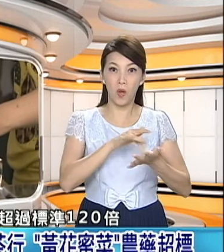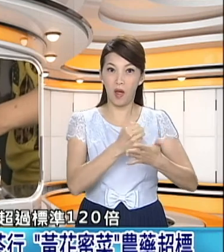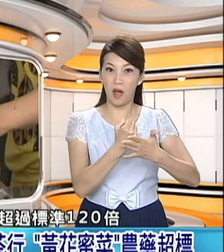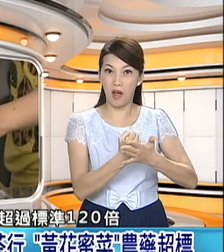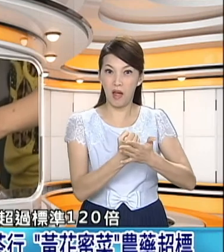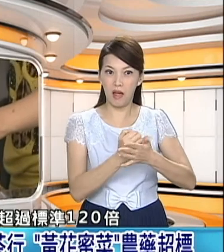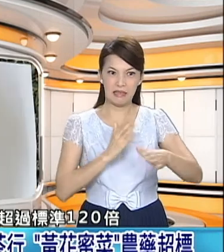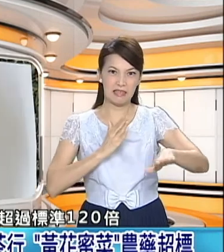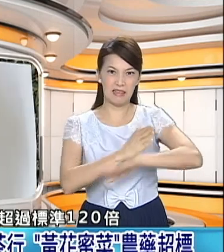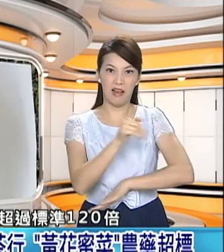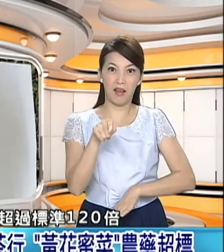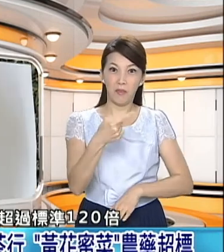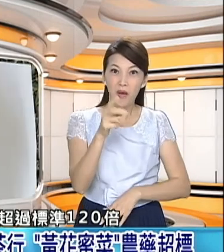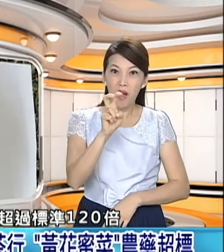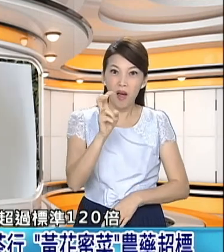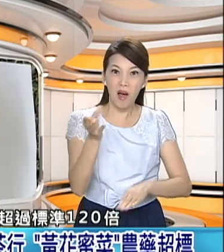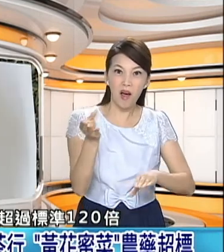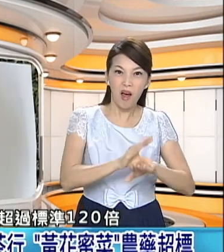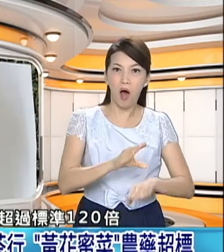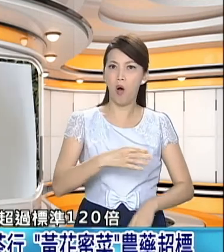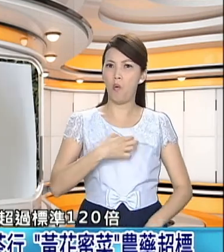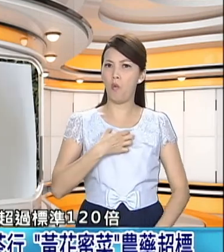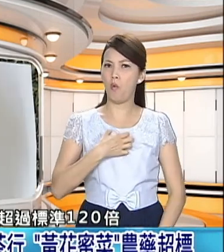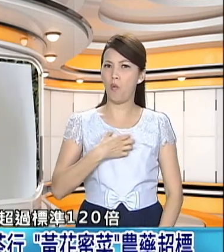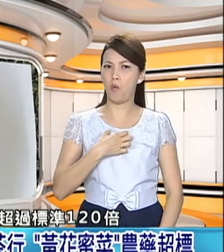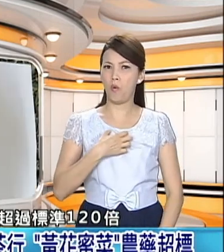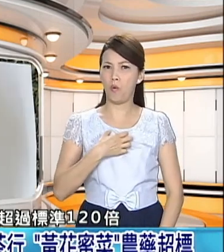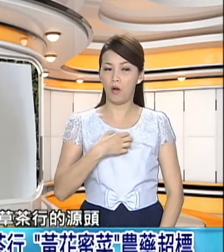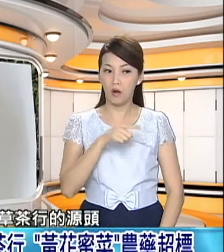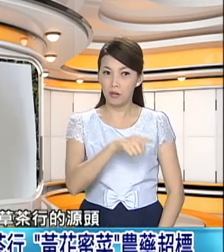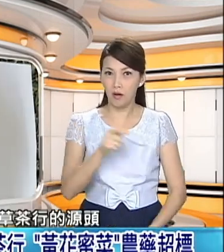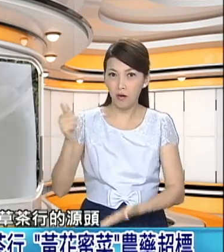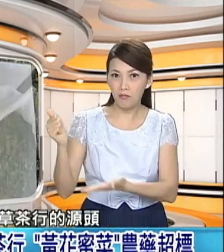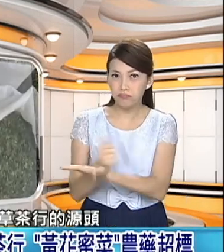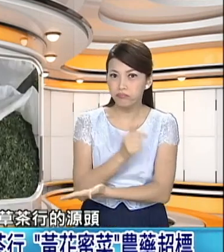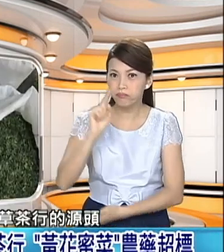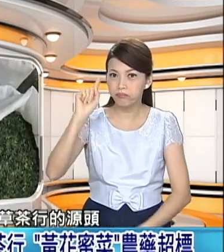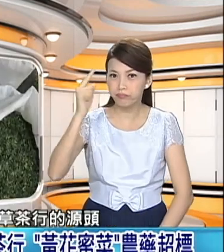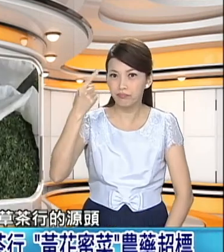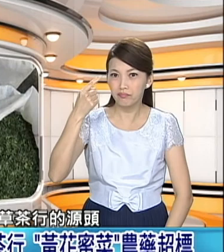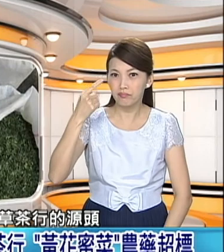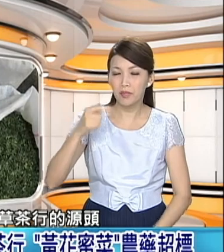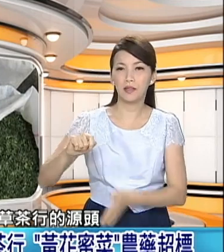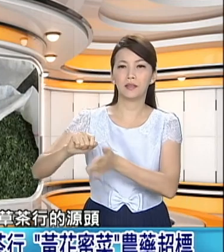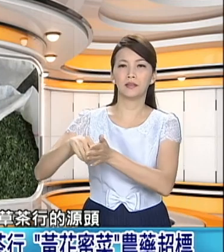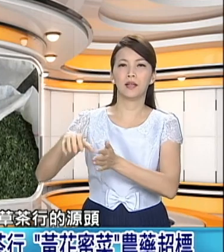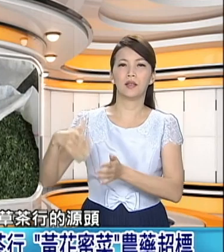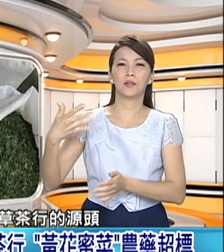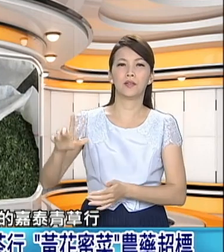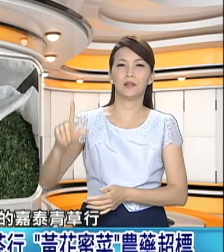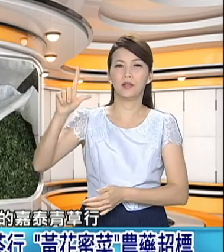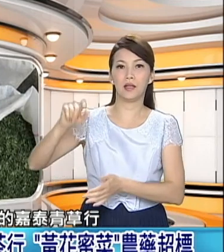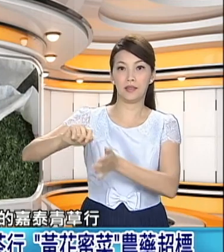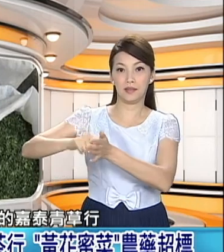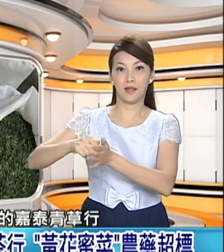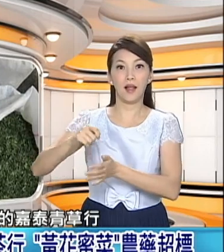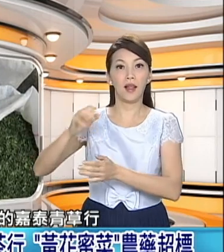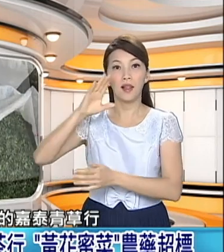了标准120倍。因为这家青草茶行的源头是嘉义水上的